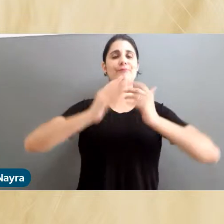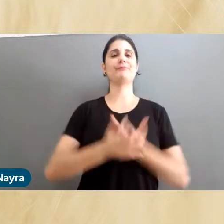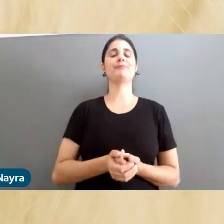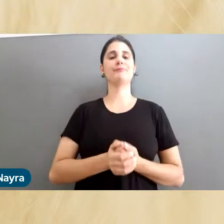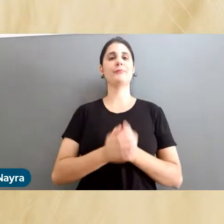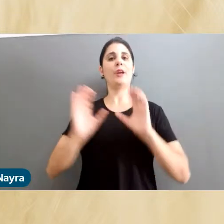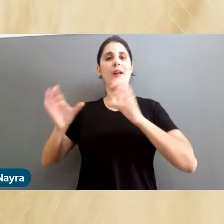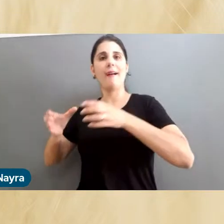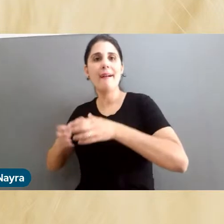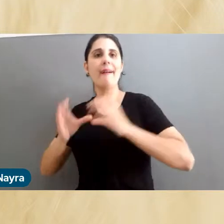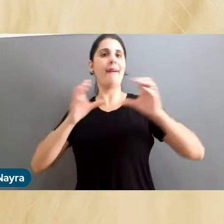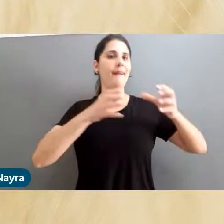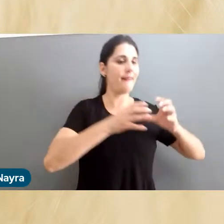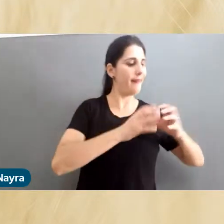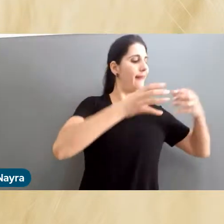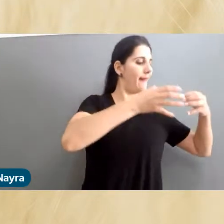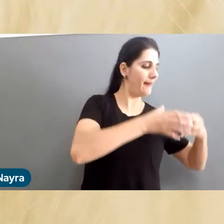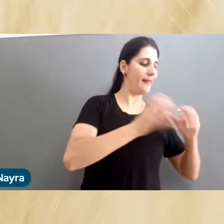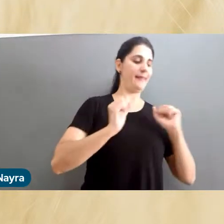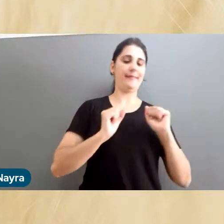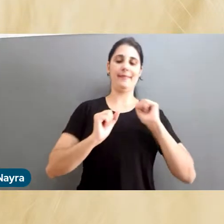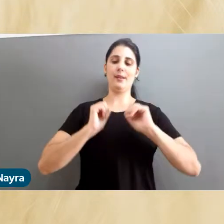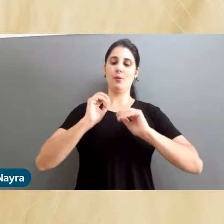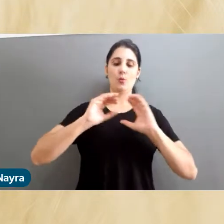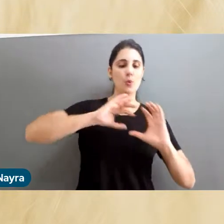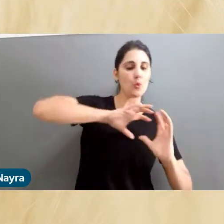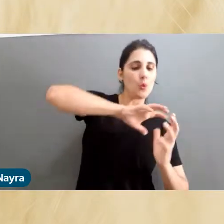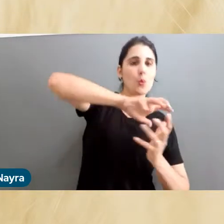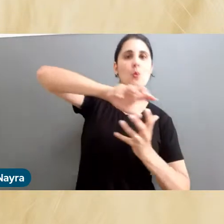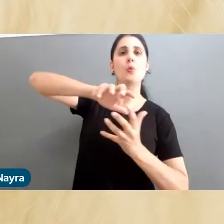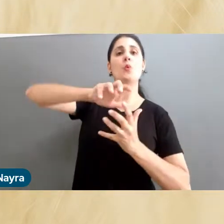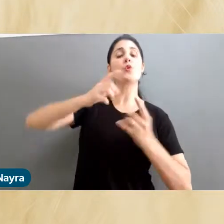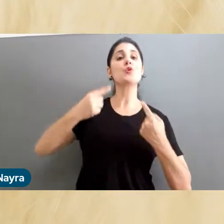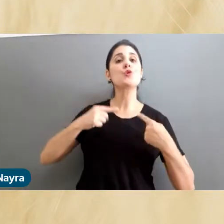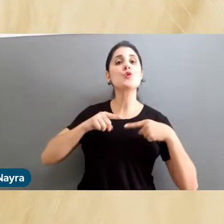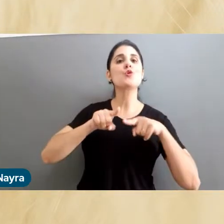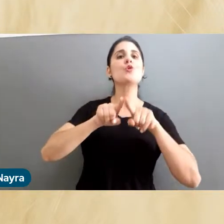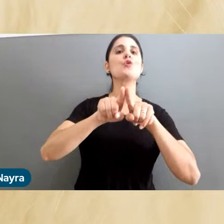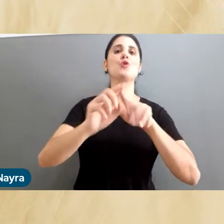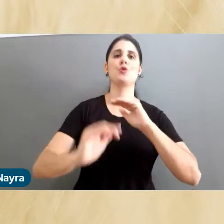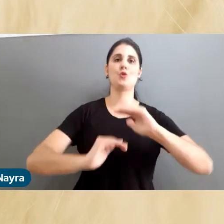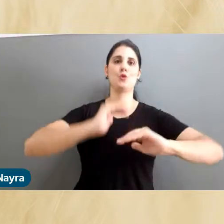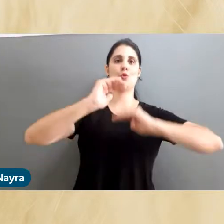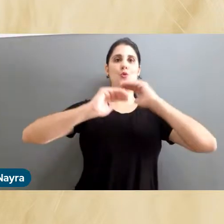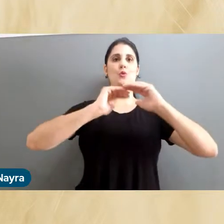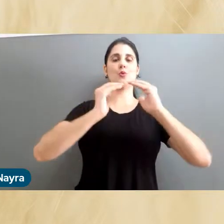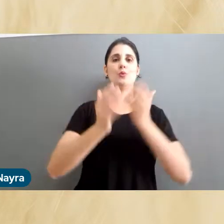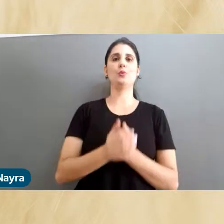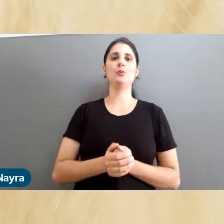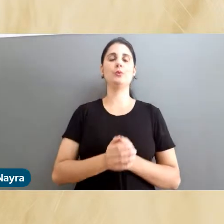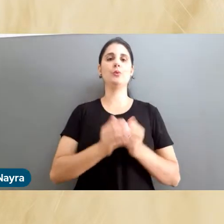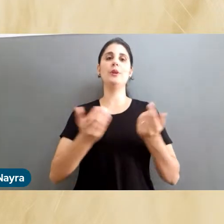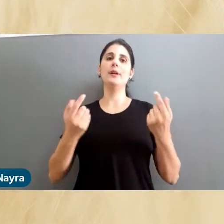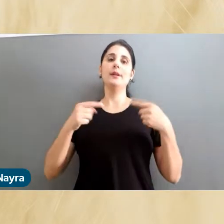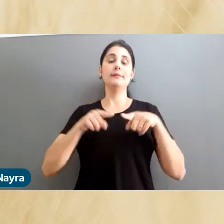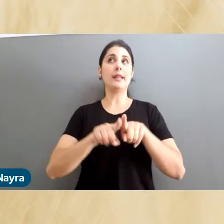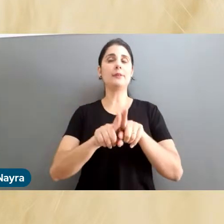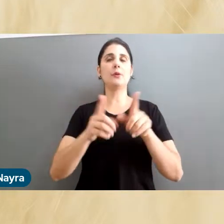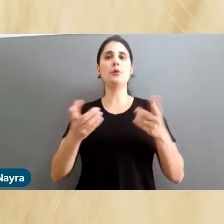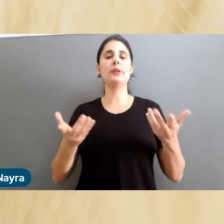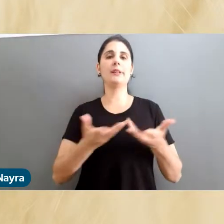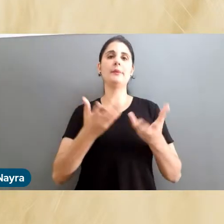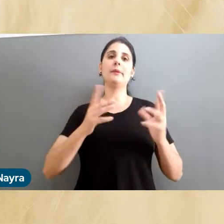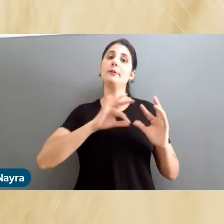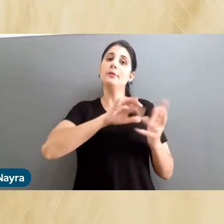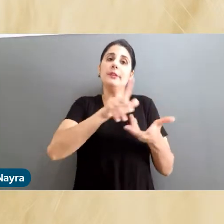comunidades progridem, os orbes também progridem. E nós estamos exatamente nesse ponto em que nós